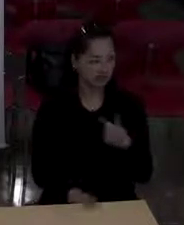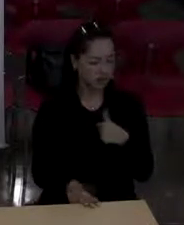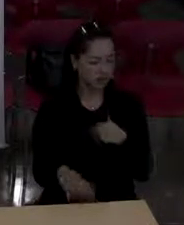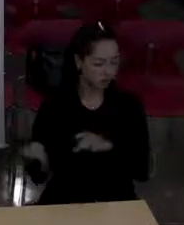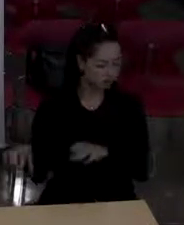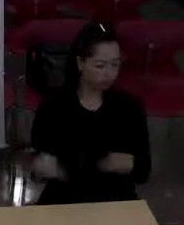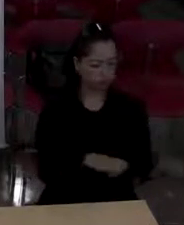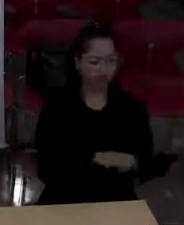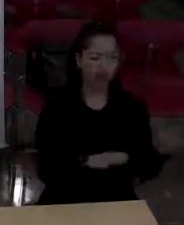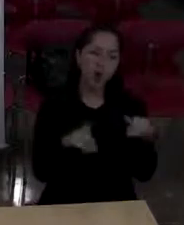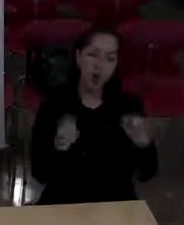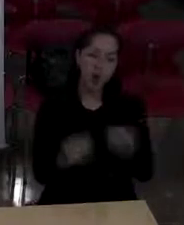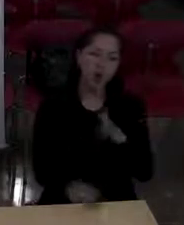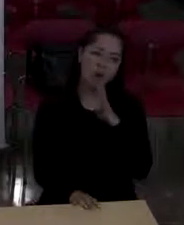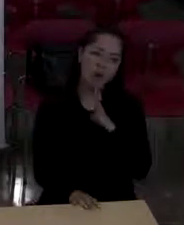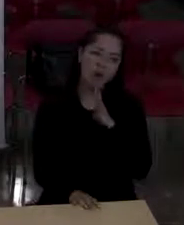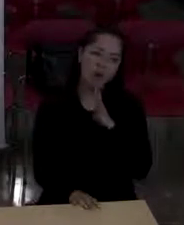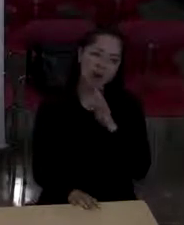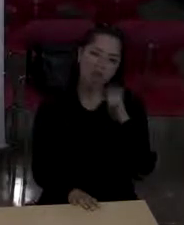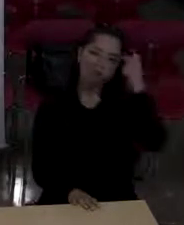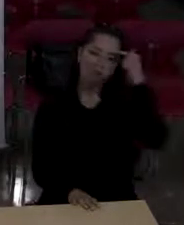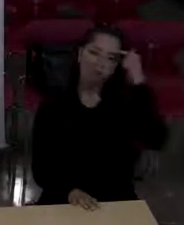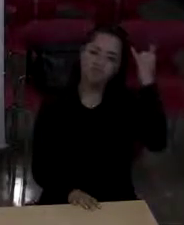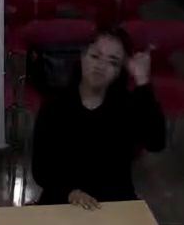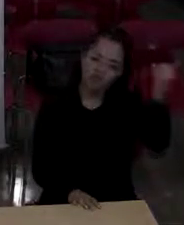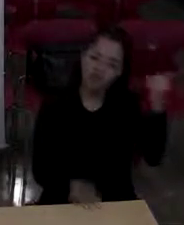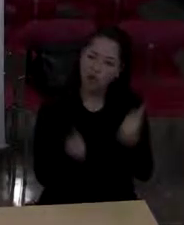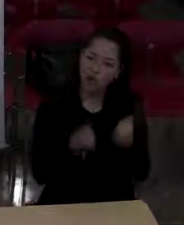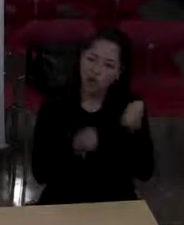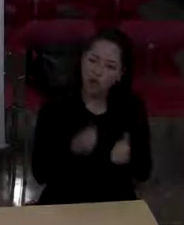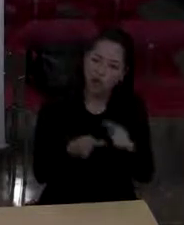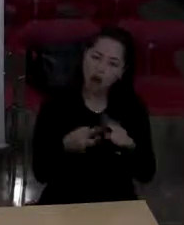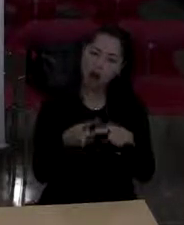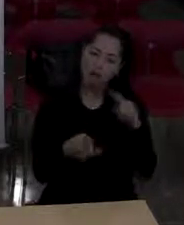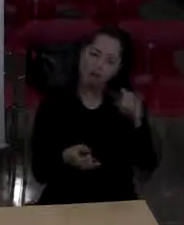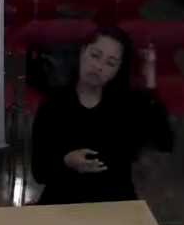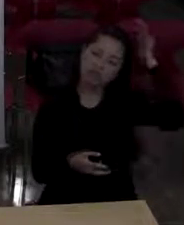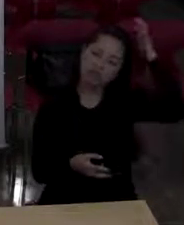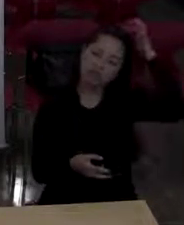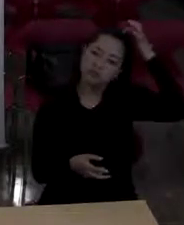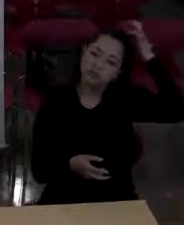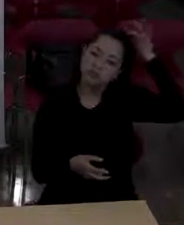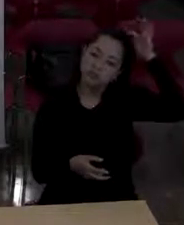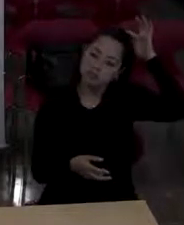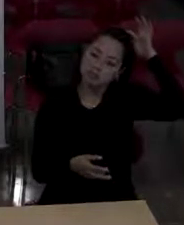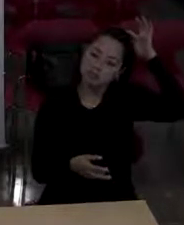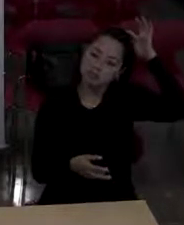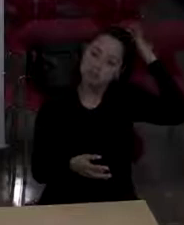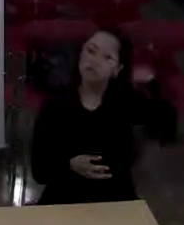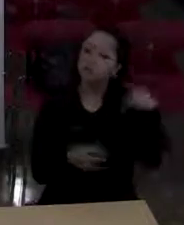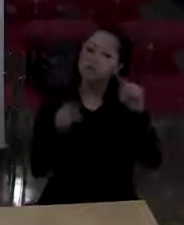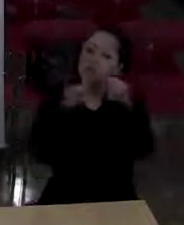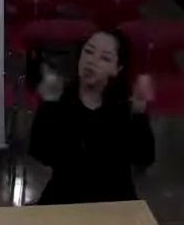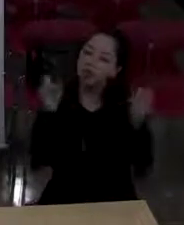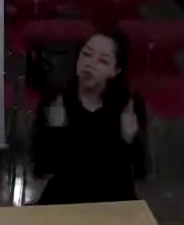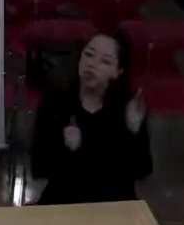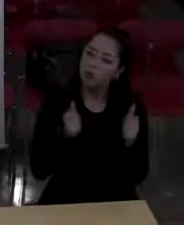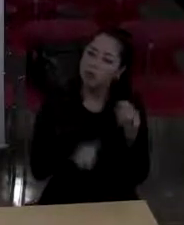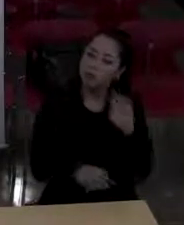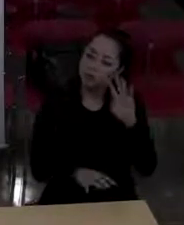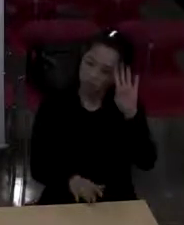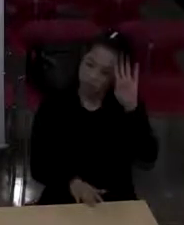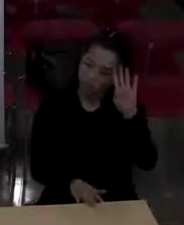organizar mis ideas, qué es lo que pretendo decir, por qué lo quiero decir, acerca de qué lo quiero decir, eso que yo voy